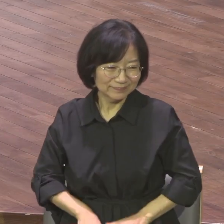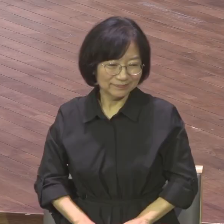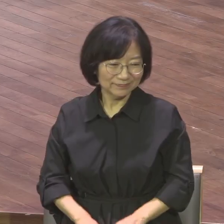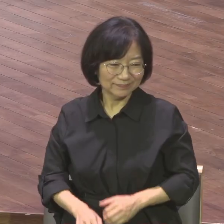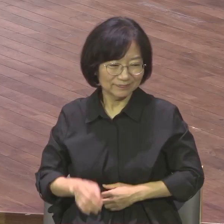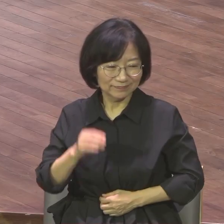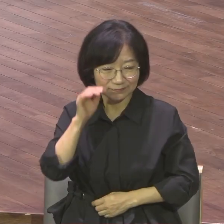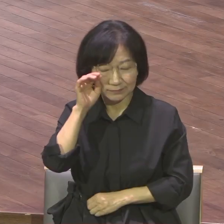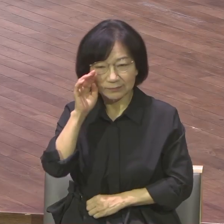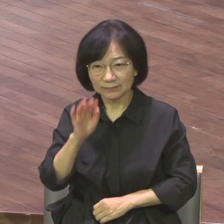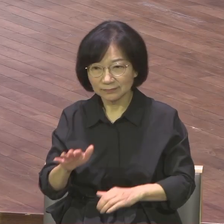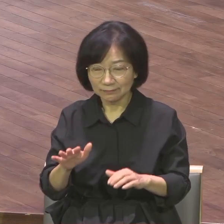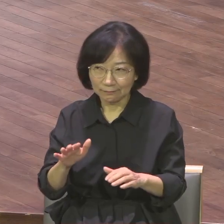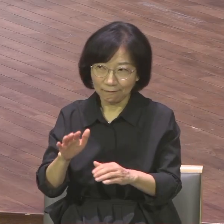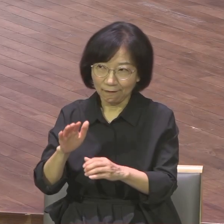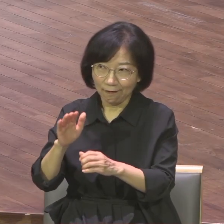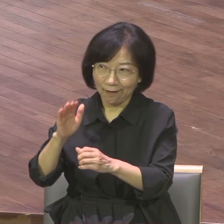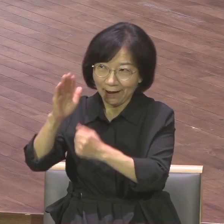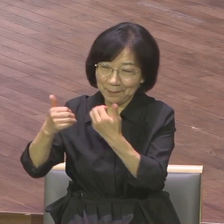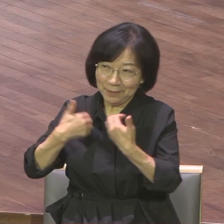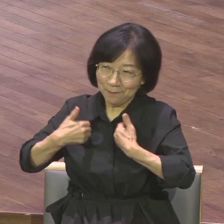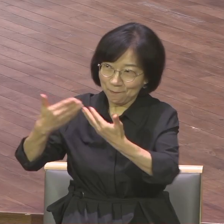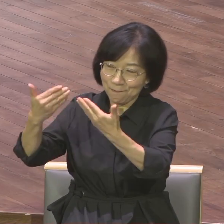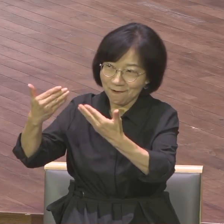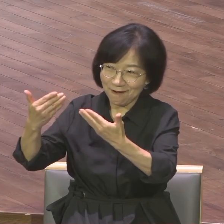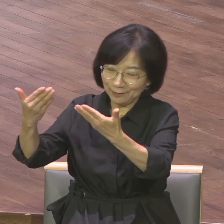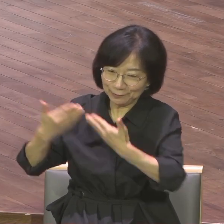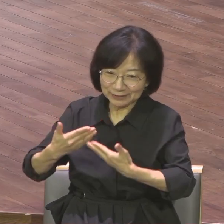계속 나타나고 있어요. 지금 이 짧은